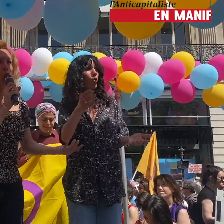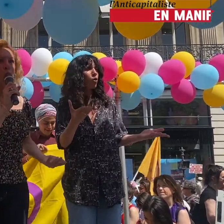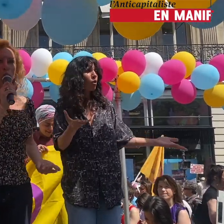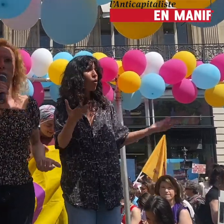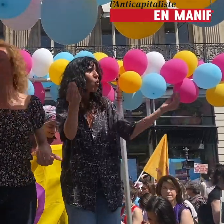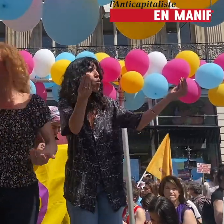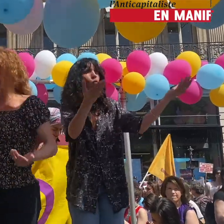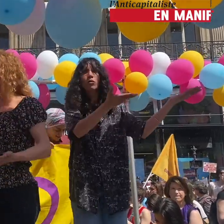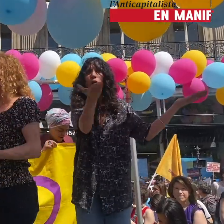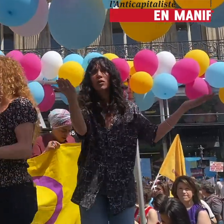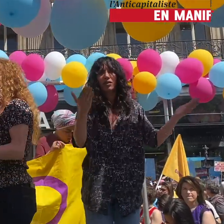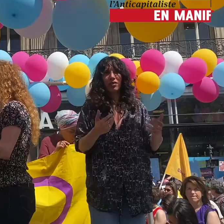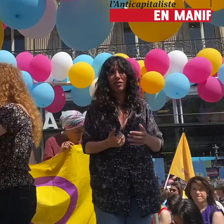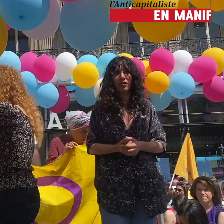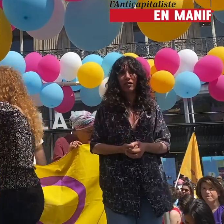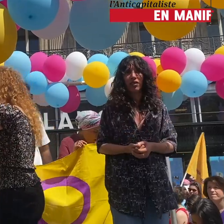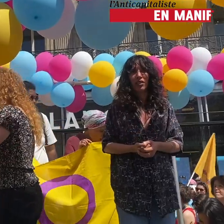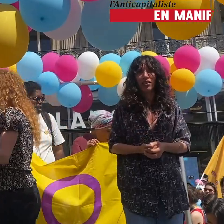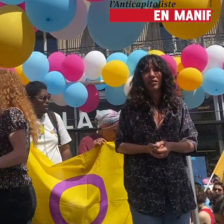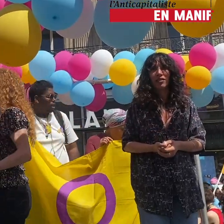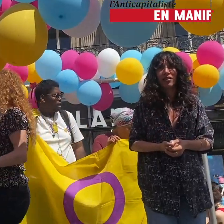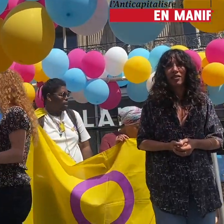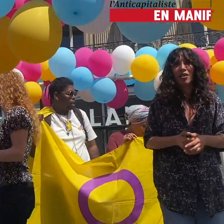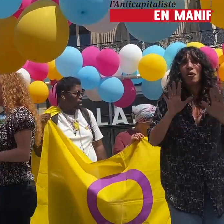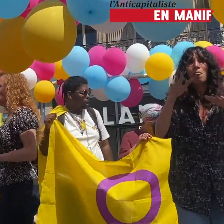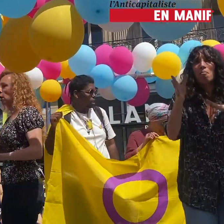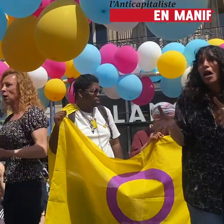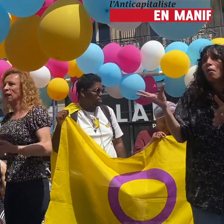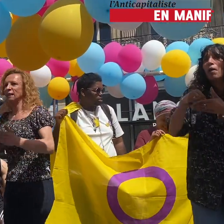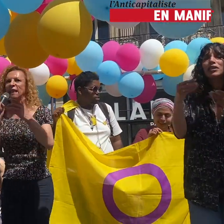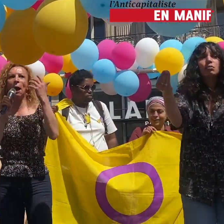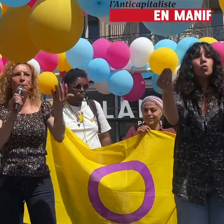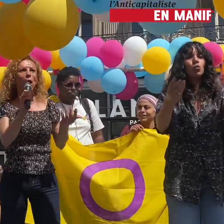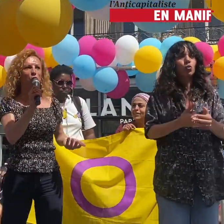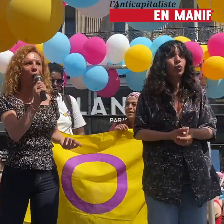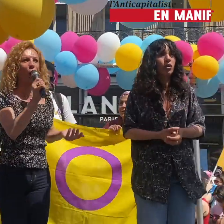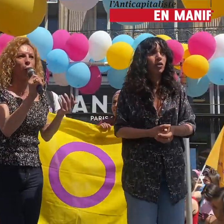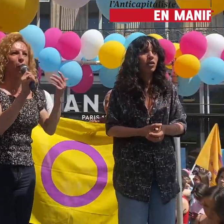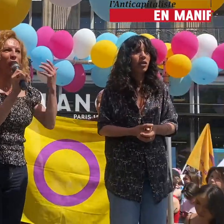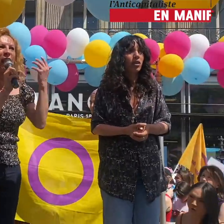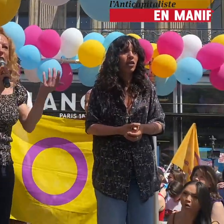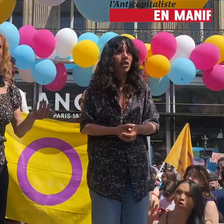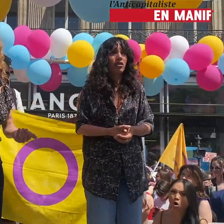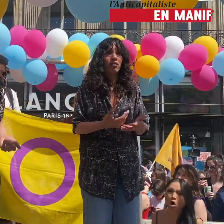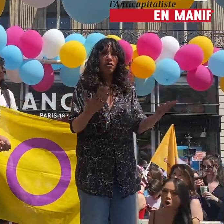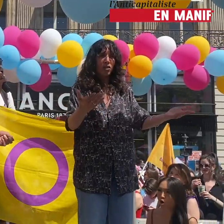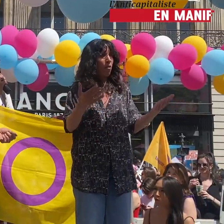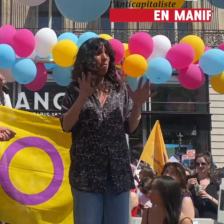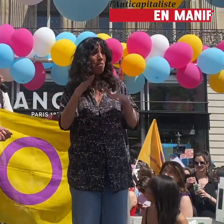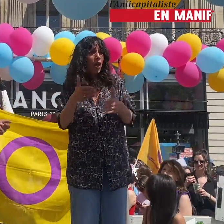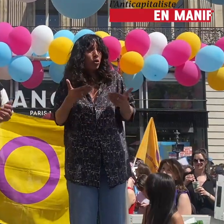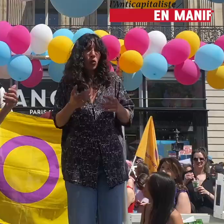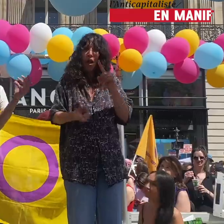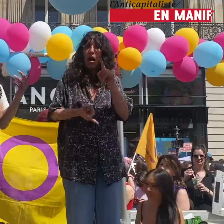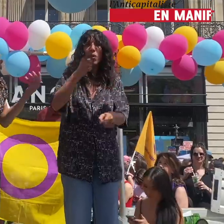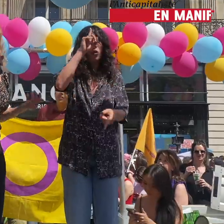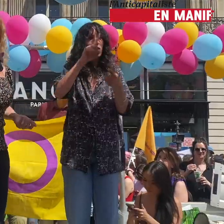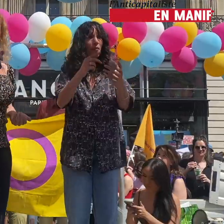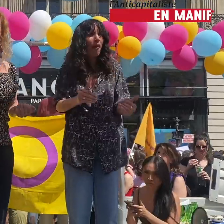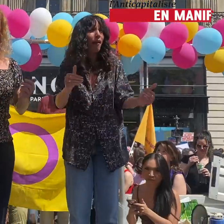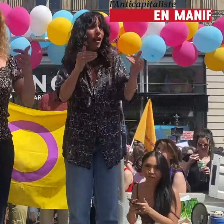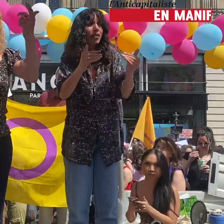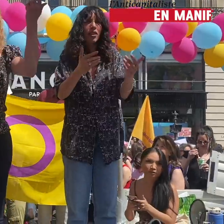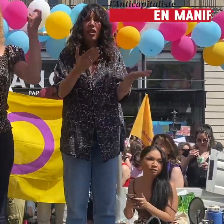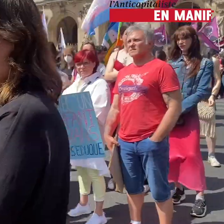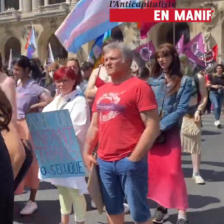où? Votre marche, c'est importante pour l'égalité. Vous êtes